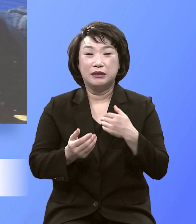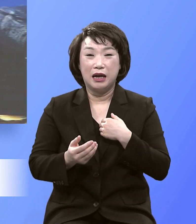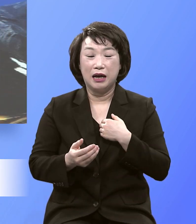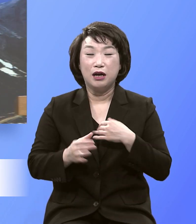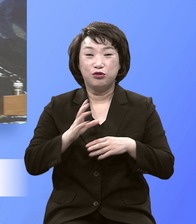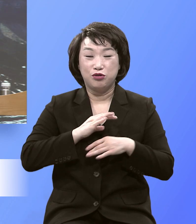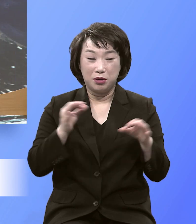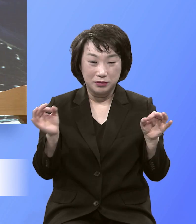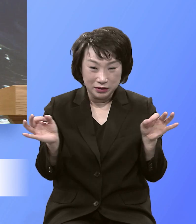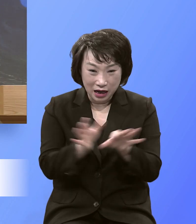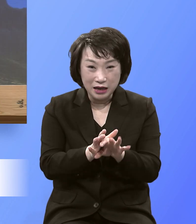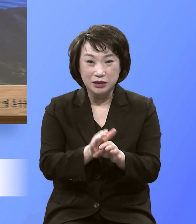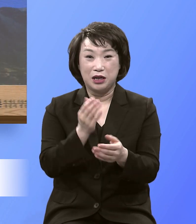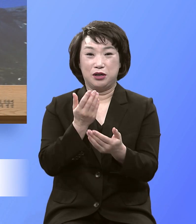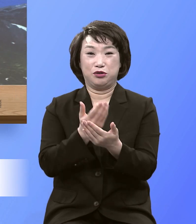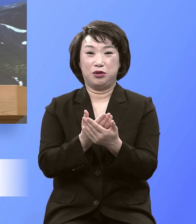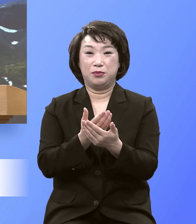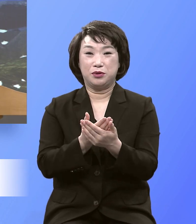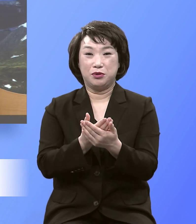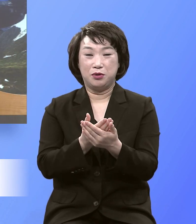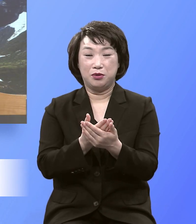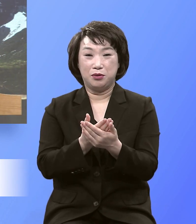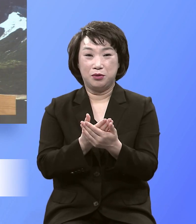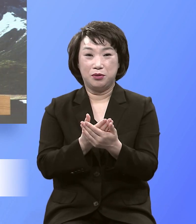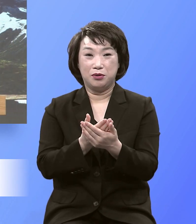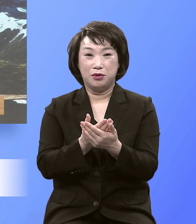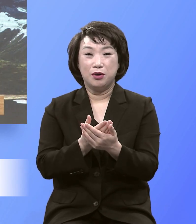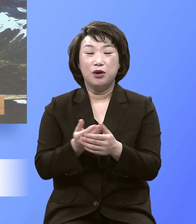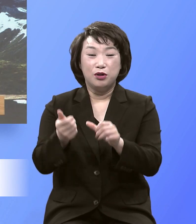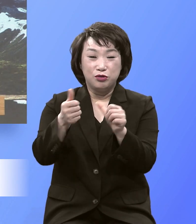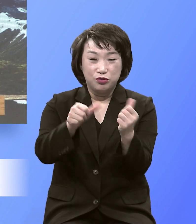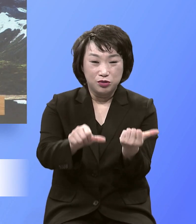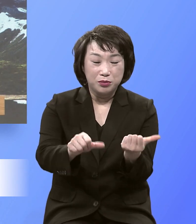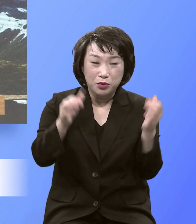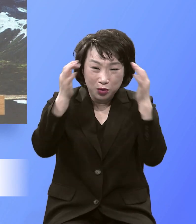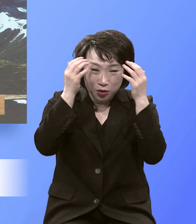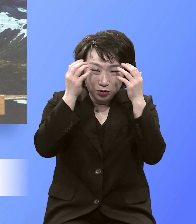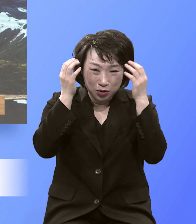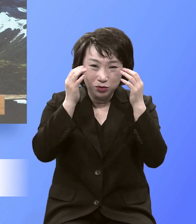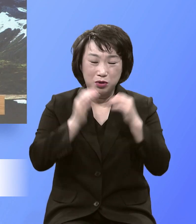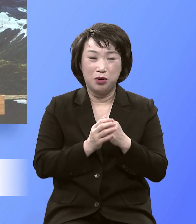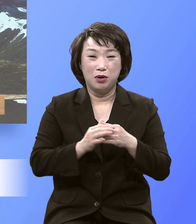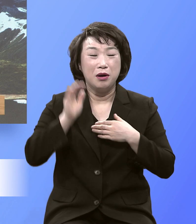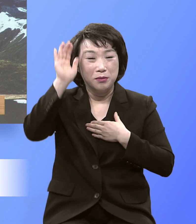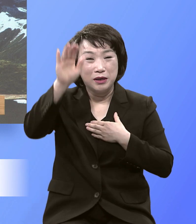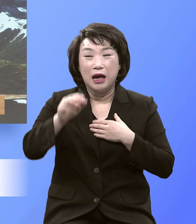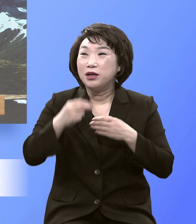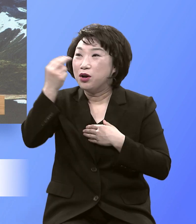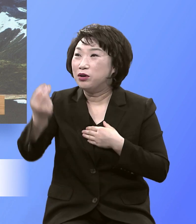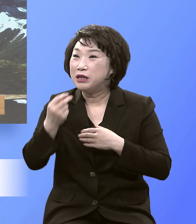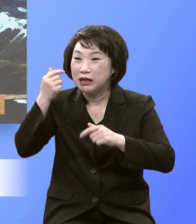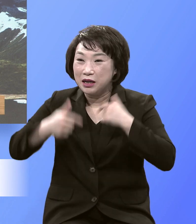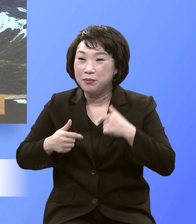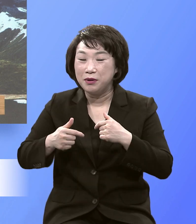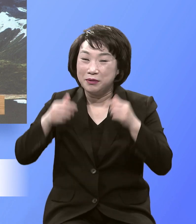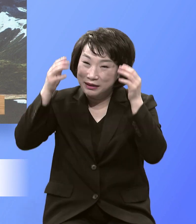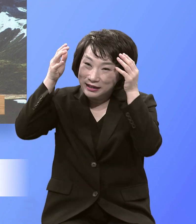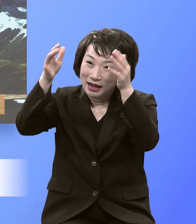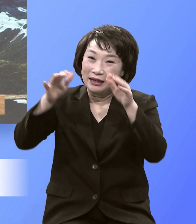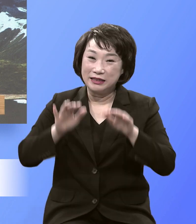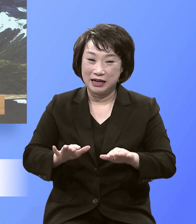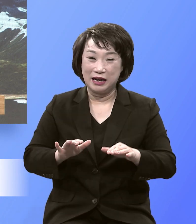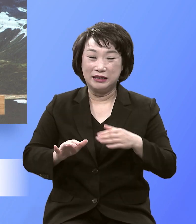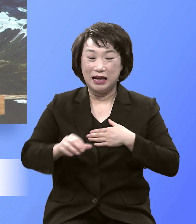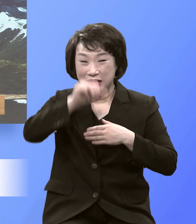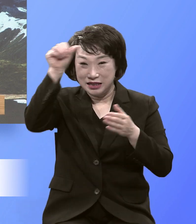내게는 두려움이 떠나게 도와주시옵시고 죽음도 고통도 내일의 영생의 기쁨을 향해서